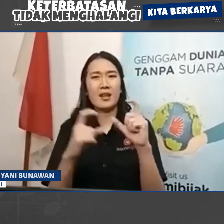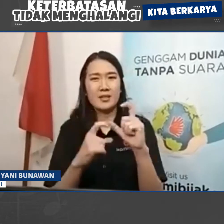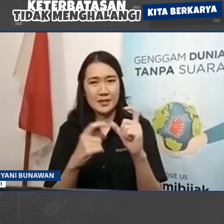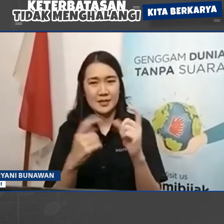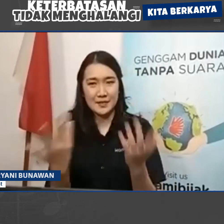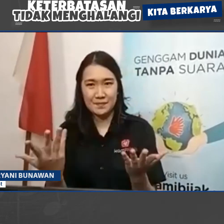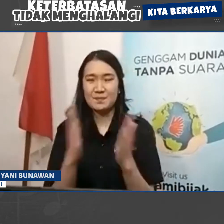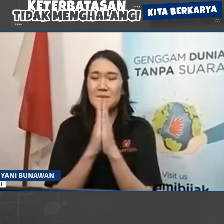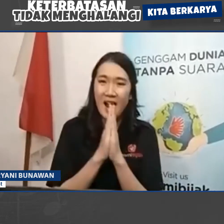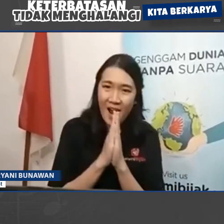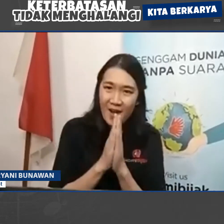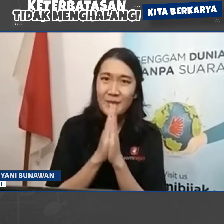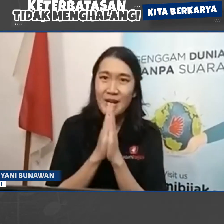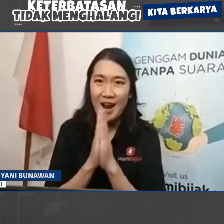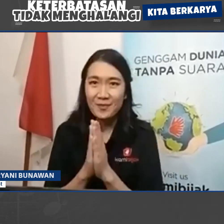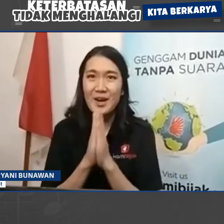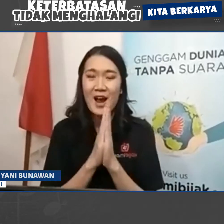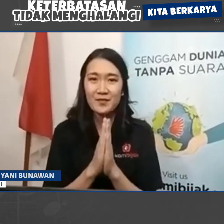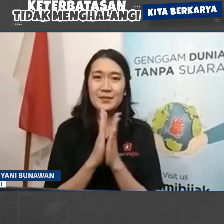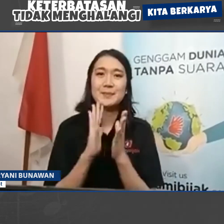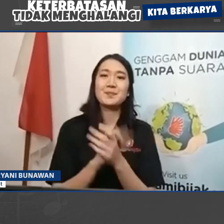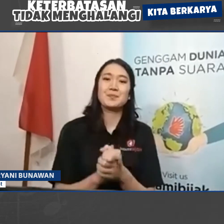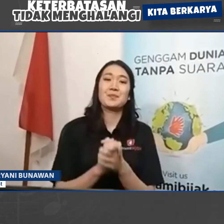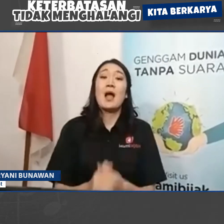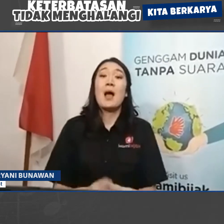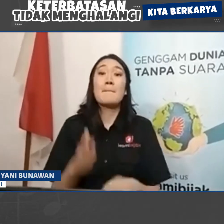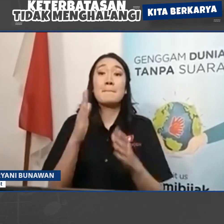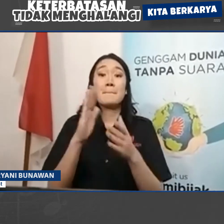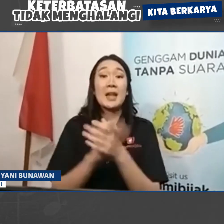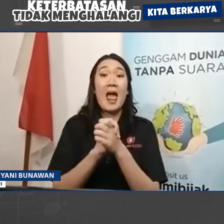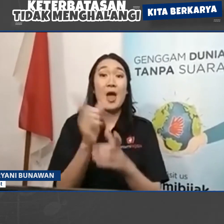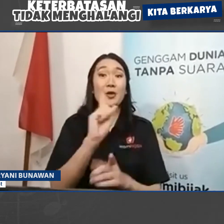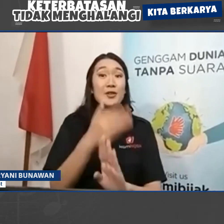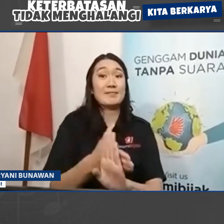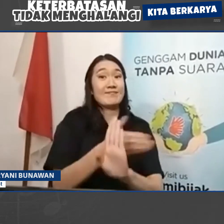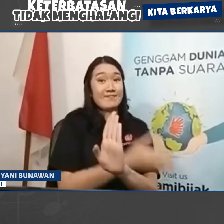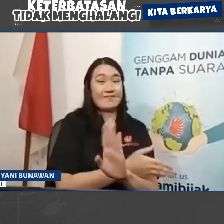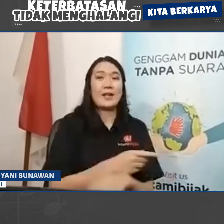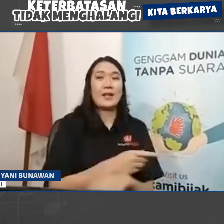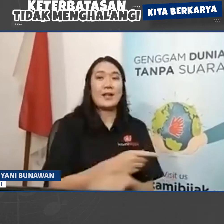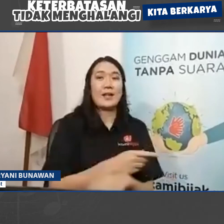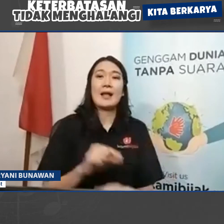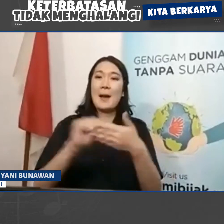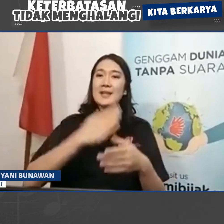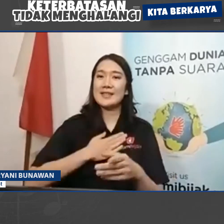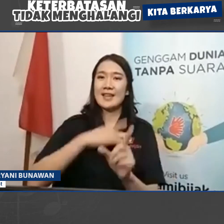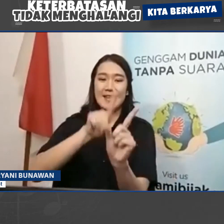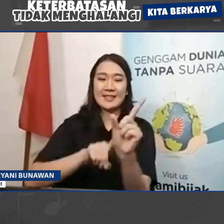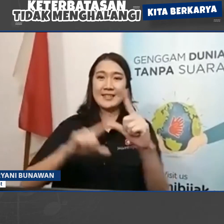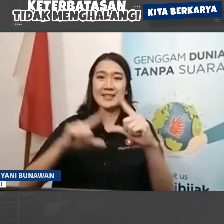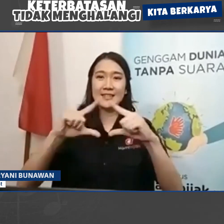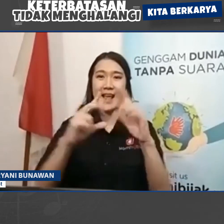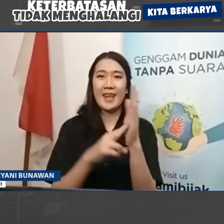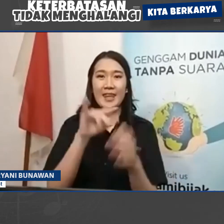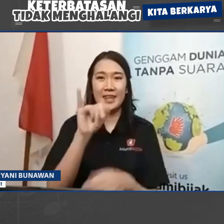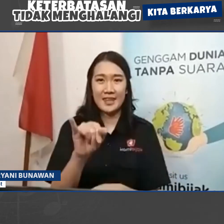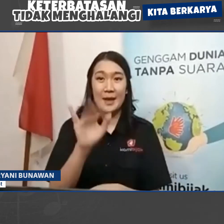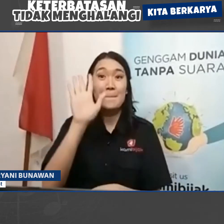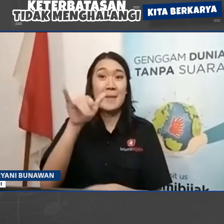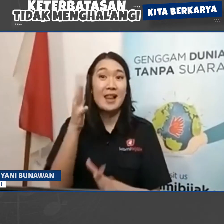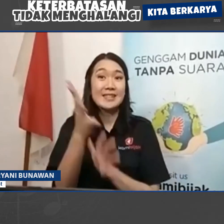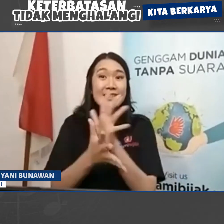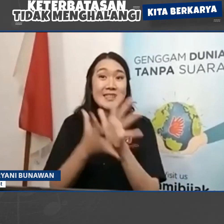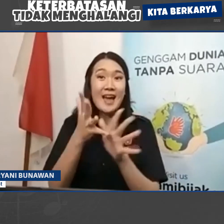agak terlambat sedikit karena ada masalah teknis. Maaf ya. Nah, perkenalan dulu nih, nama